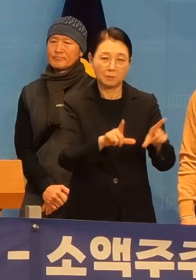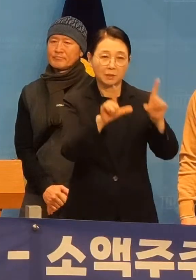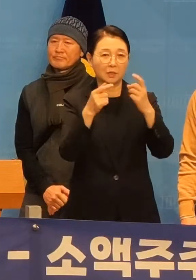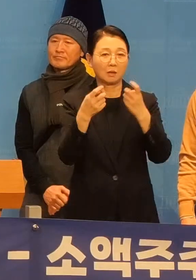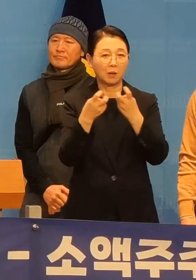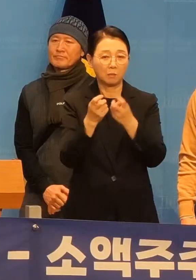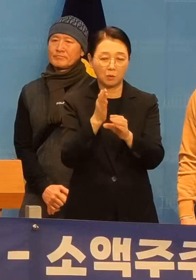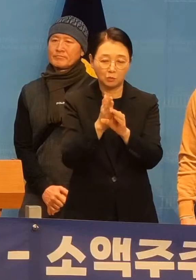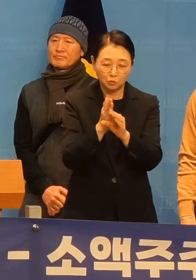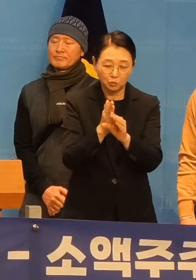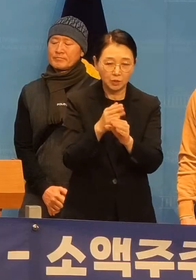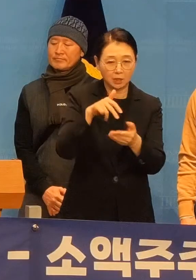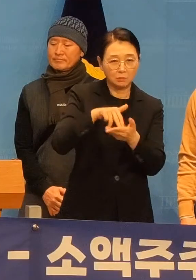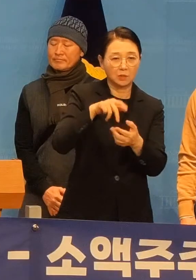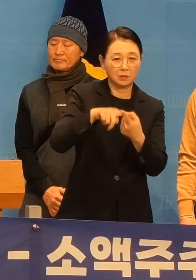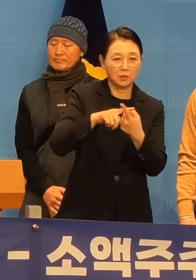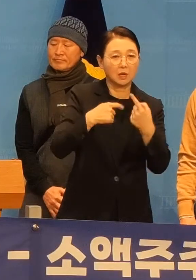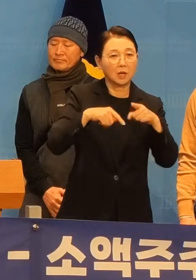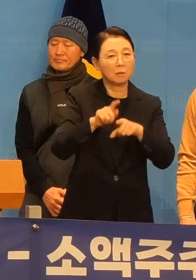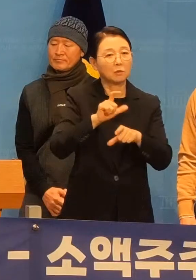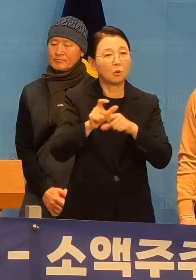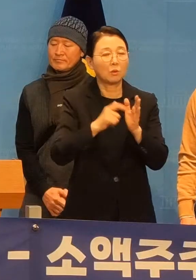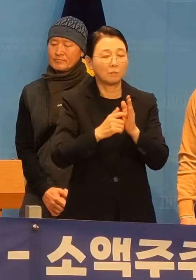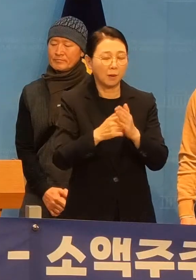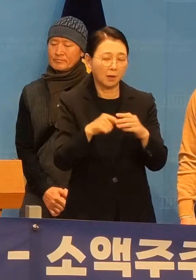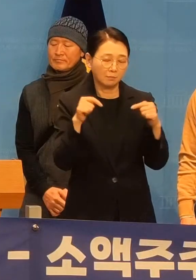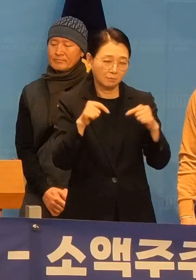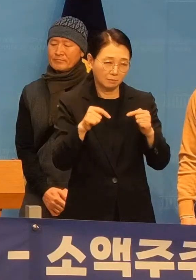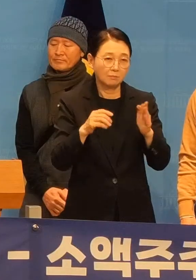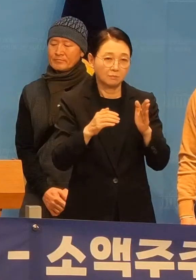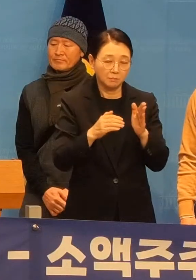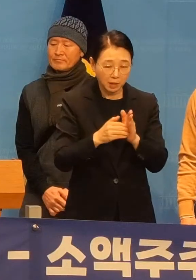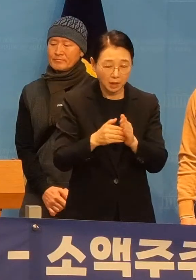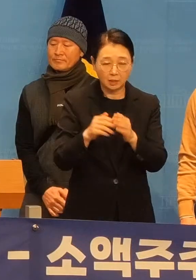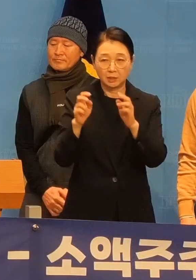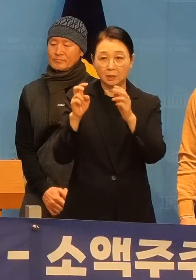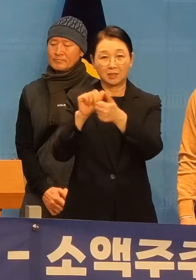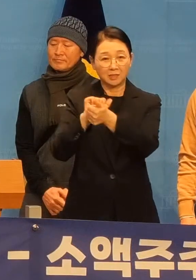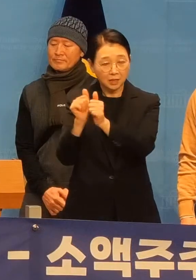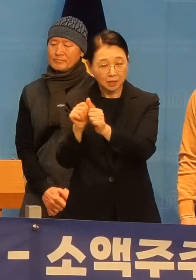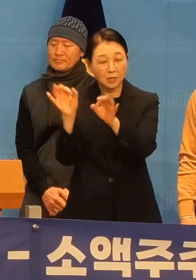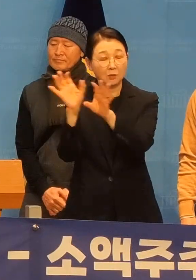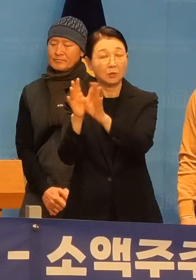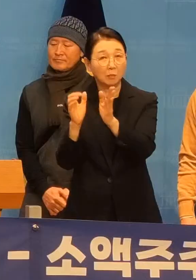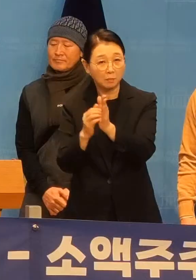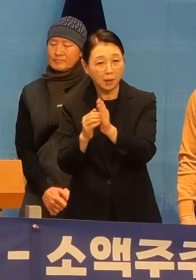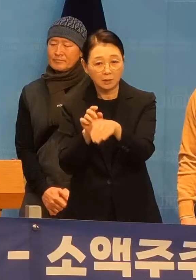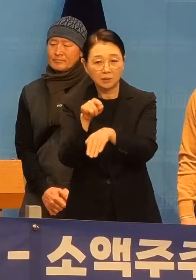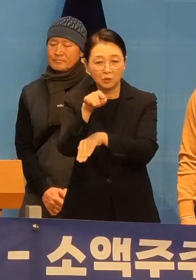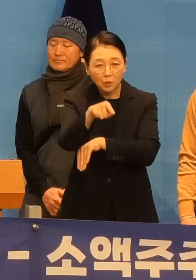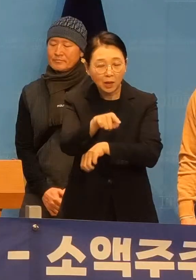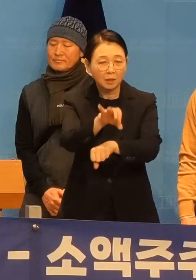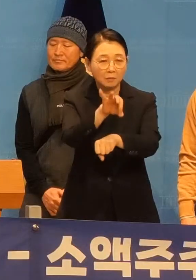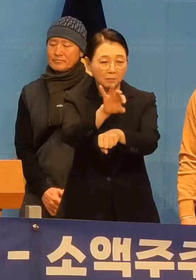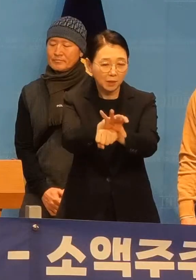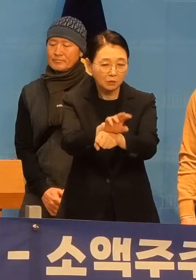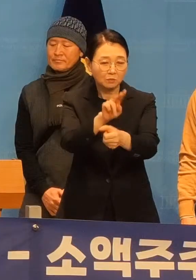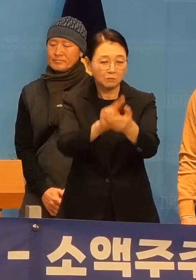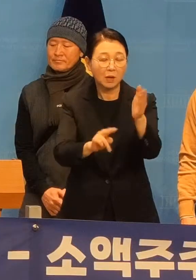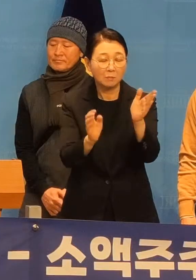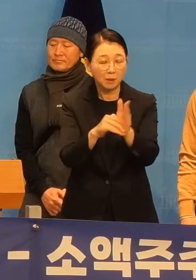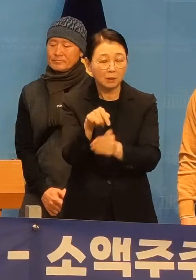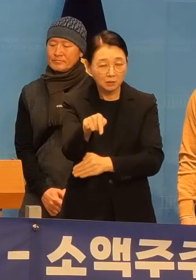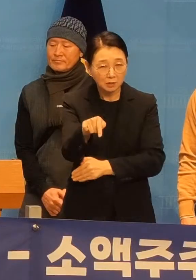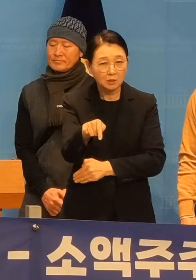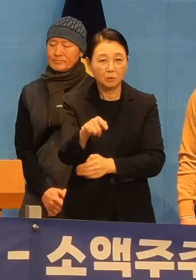함께 고민해 왔습니다. 긴 협의 끝에 자사주 소각과 장외 매수라는 실질적인 방식을 통해서